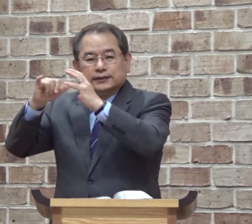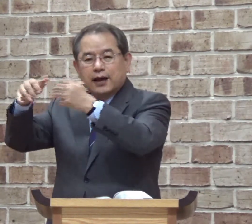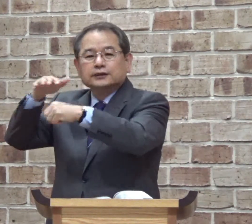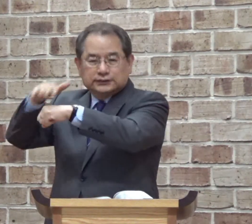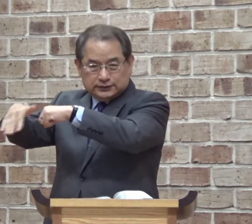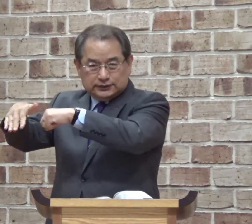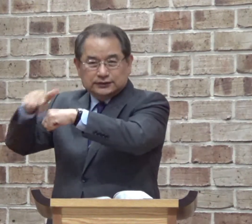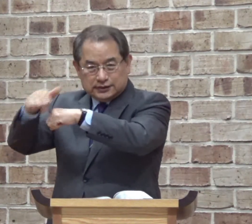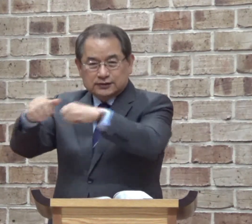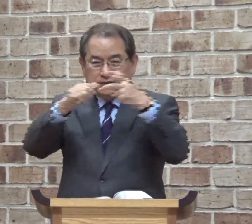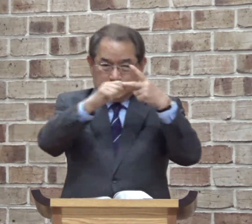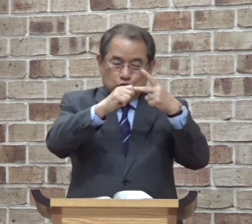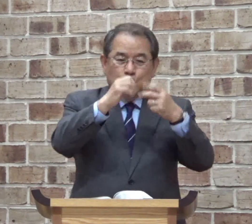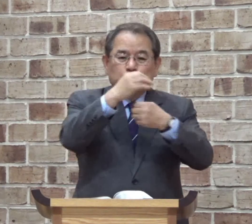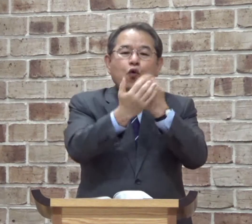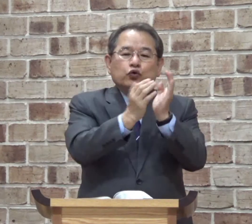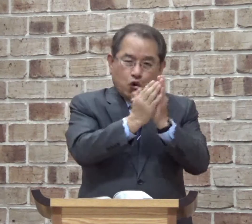자기를 낮추는 태도.